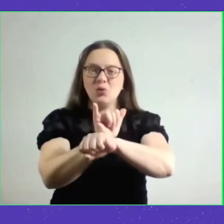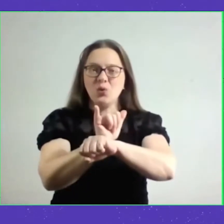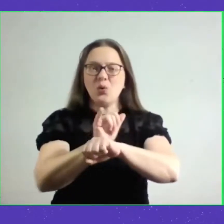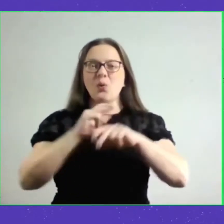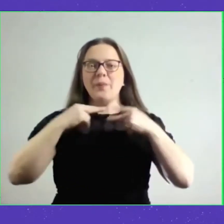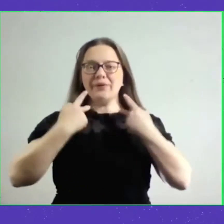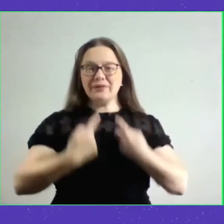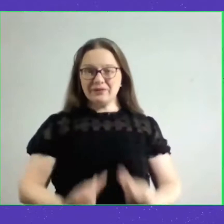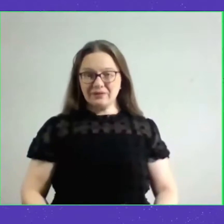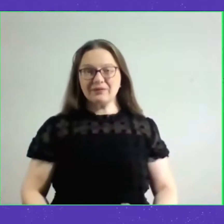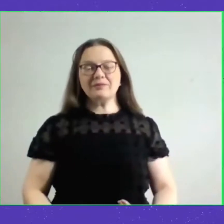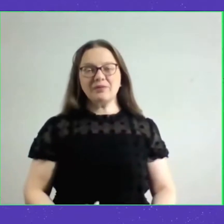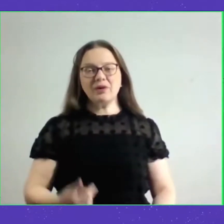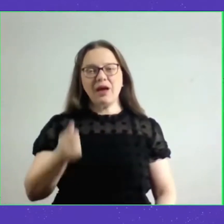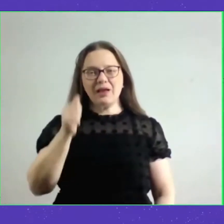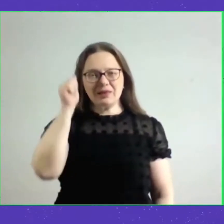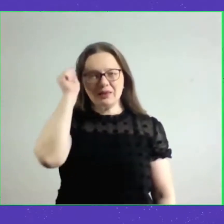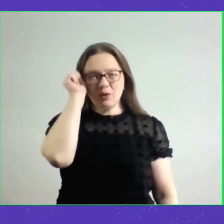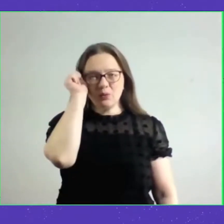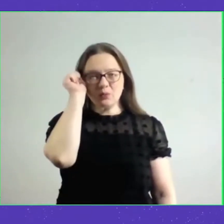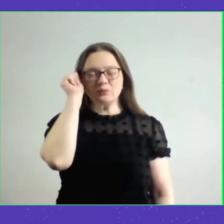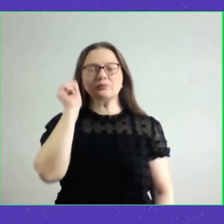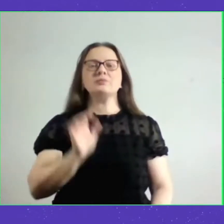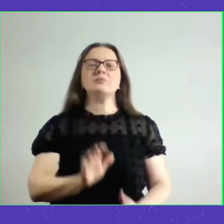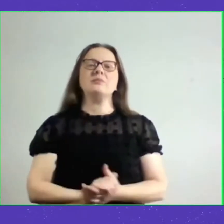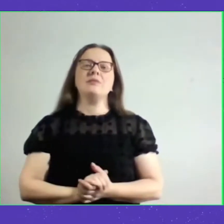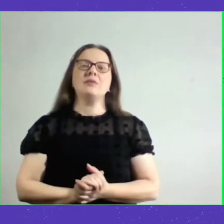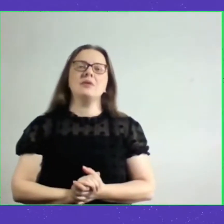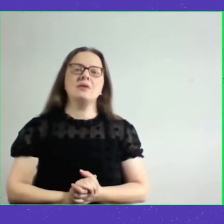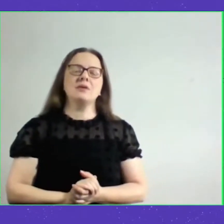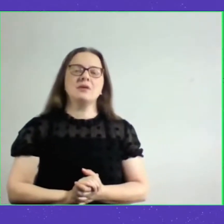1, versículo 13. Diz